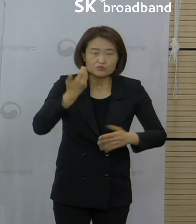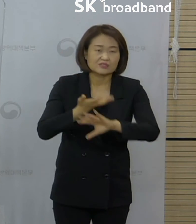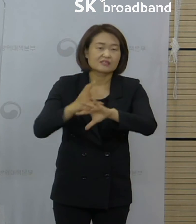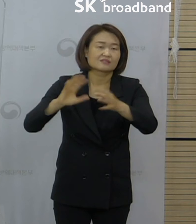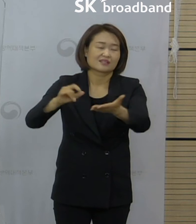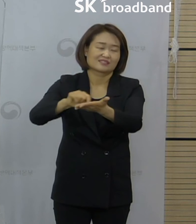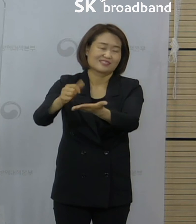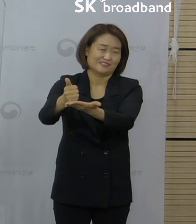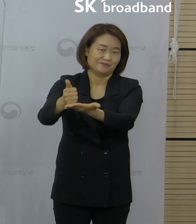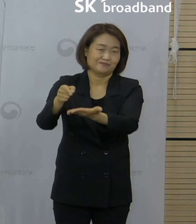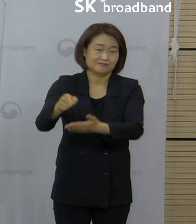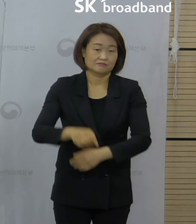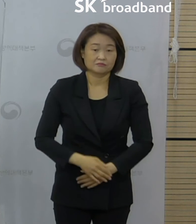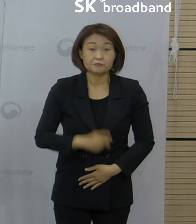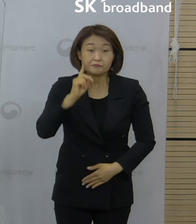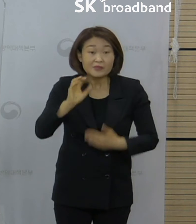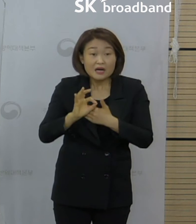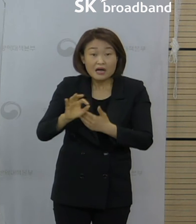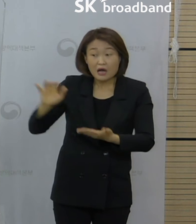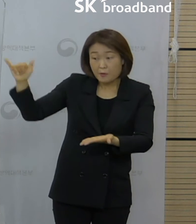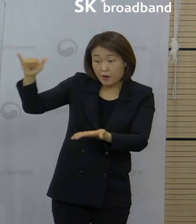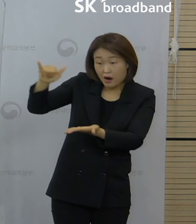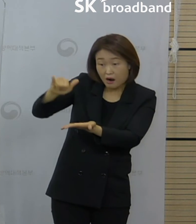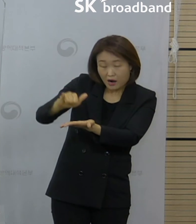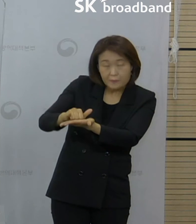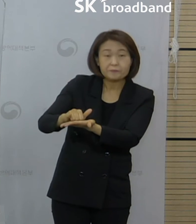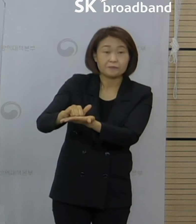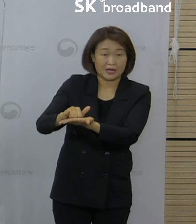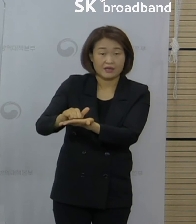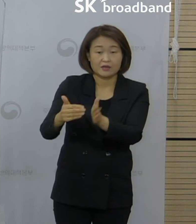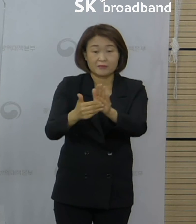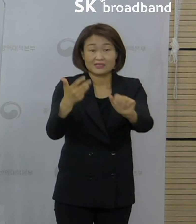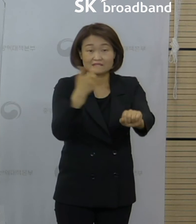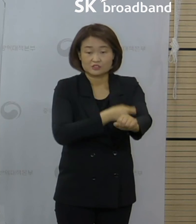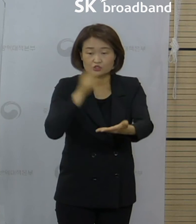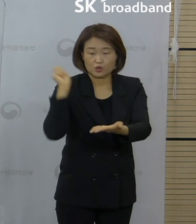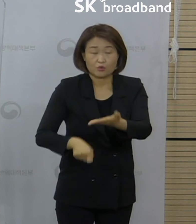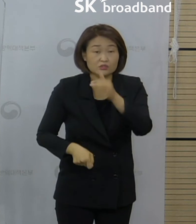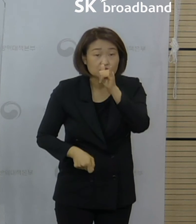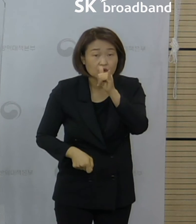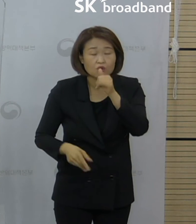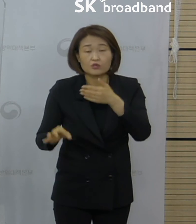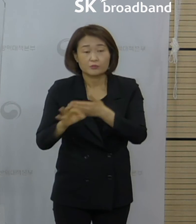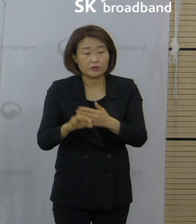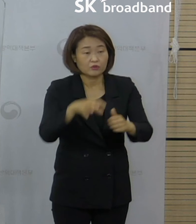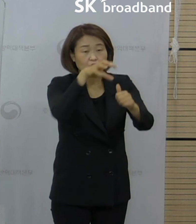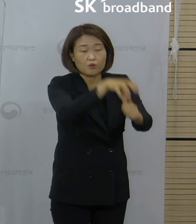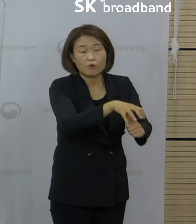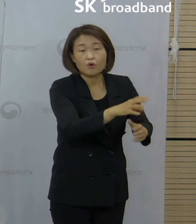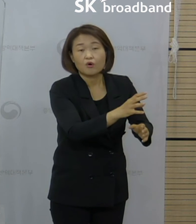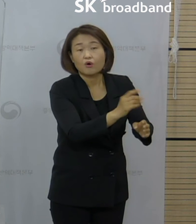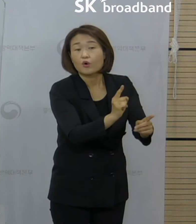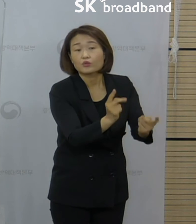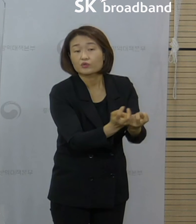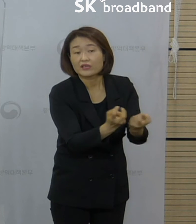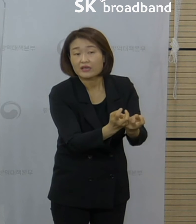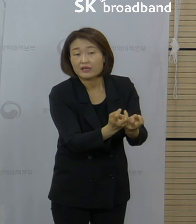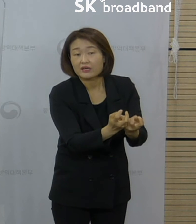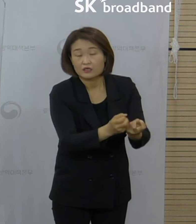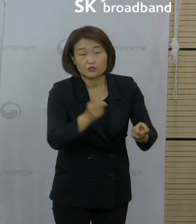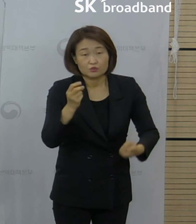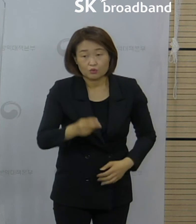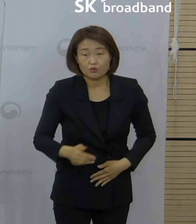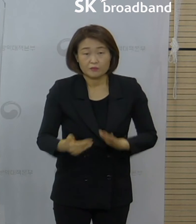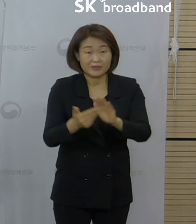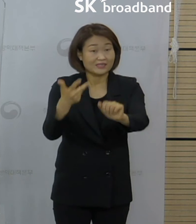여권 소지 시에 입국 시에 격리는 어떻게 되는지 그리고 어느 백신이 한국에 입국하는 외국인에게